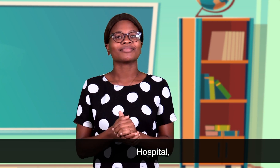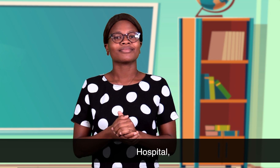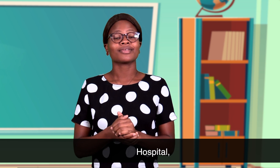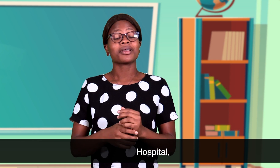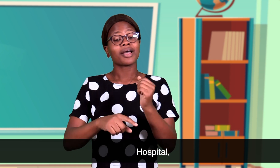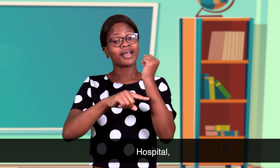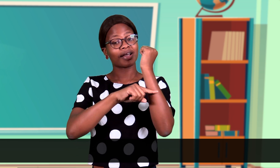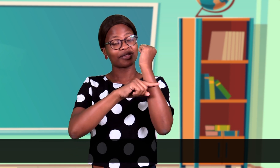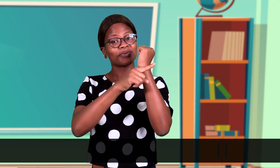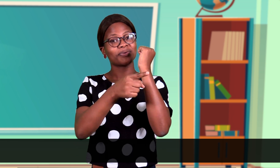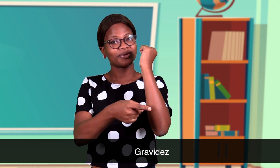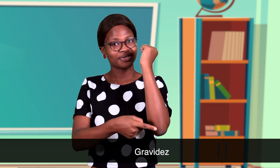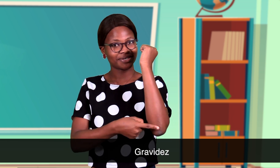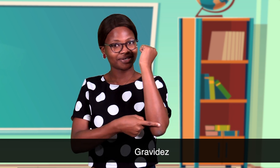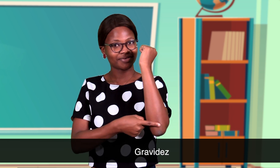Vamos repetir.